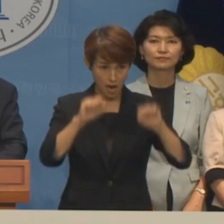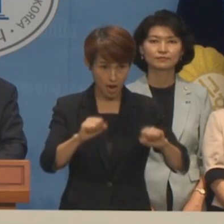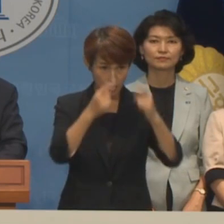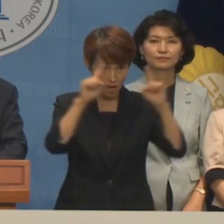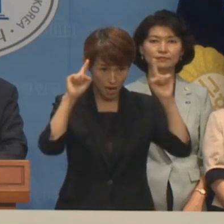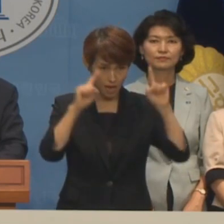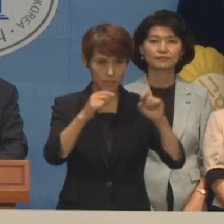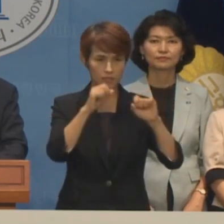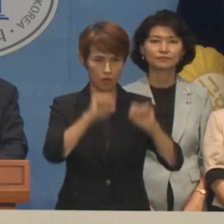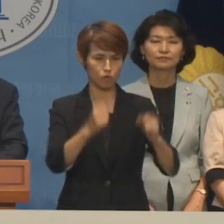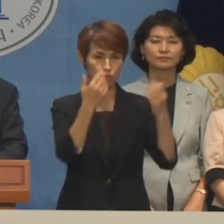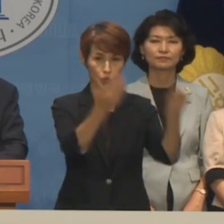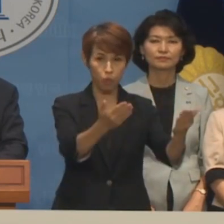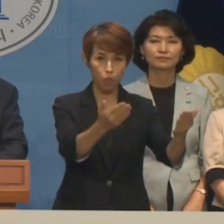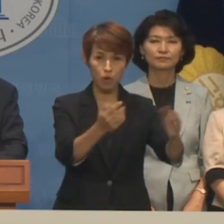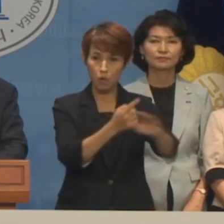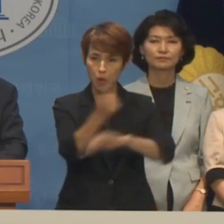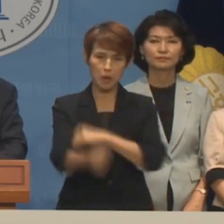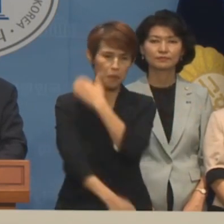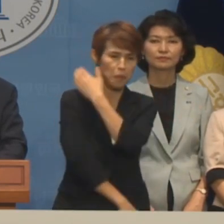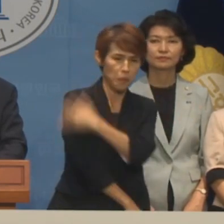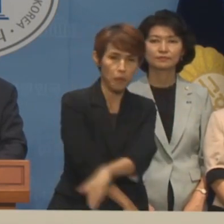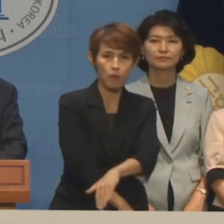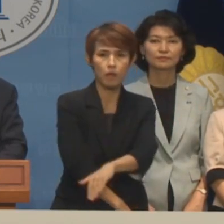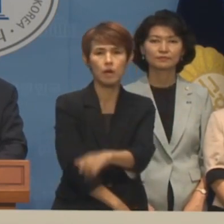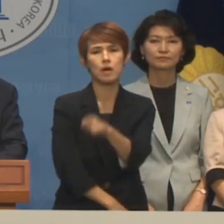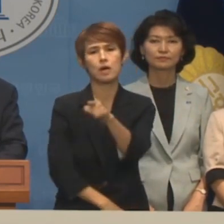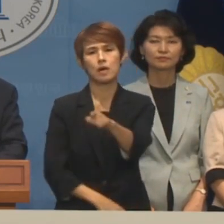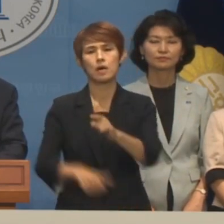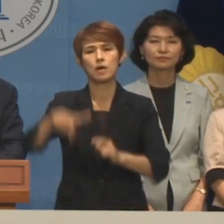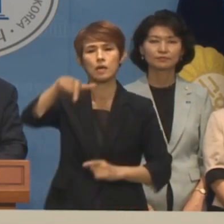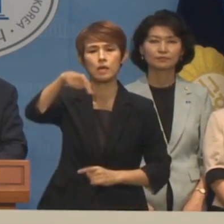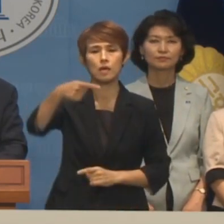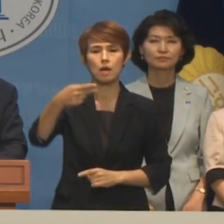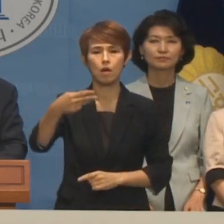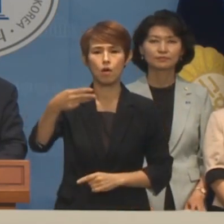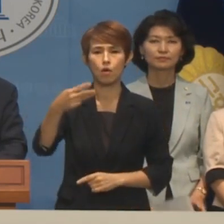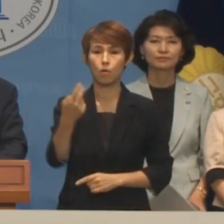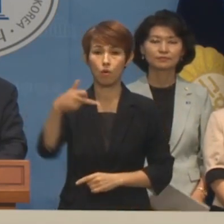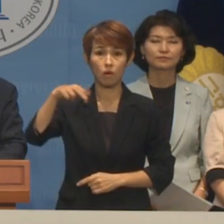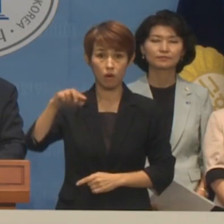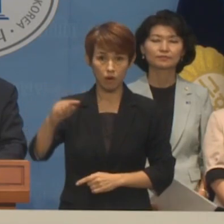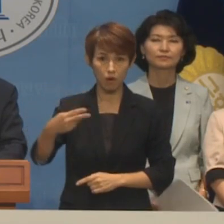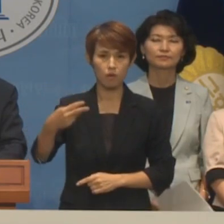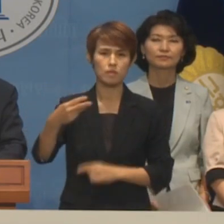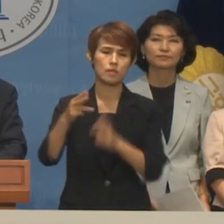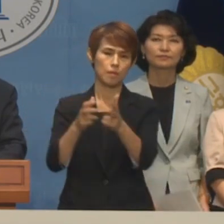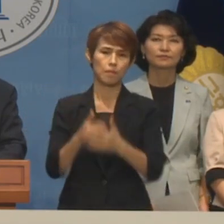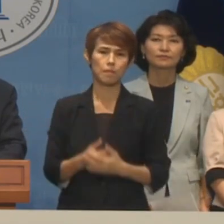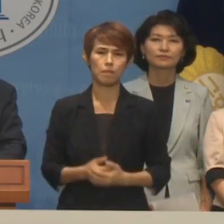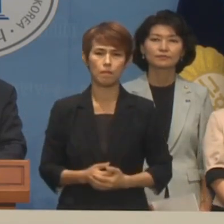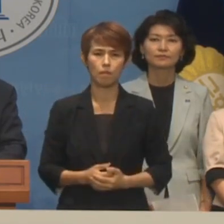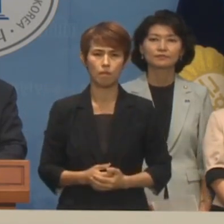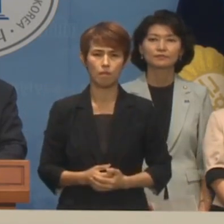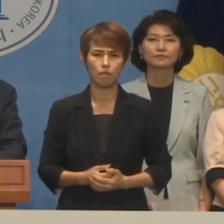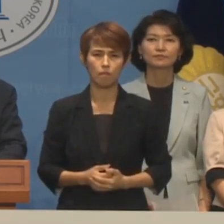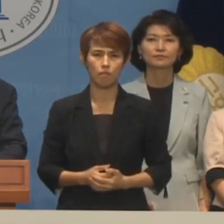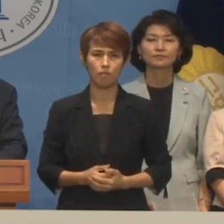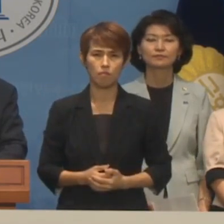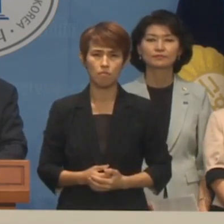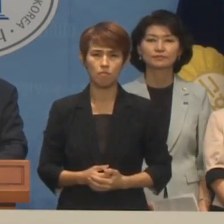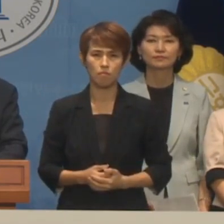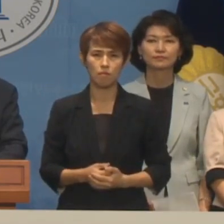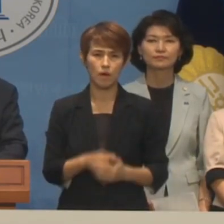살리고 그 다음은 모르겠다는 글로컬 30 사업, 무학과 무전공 제도의 노골적